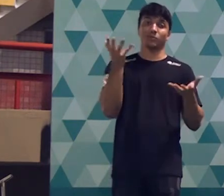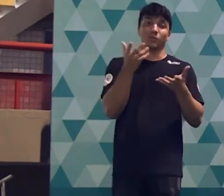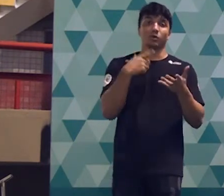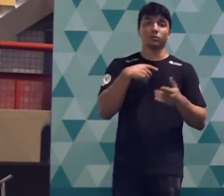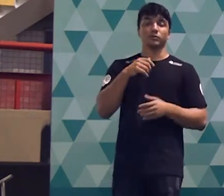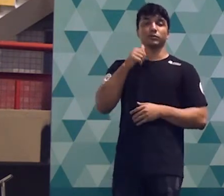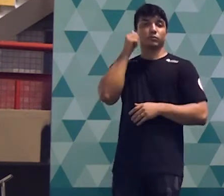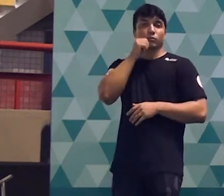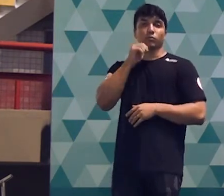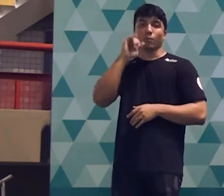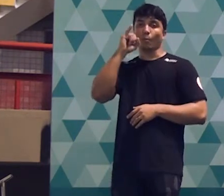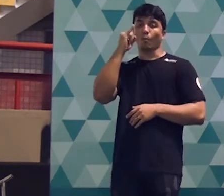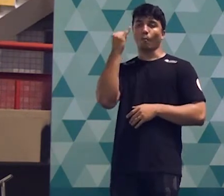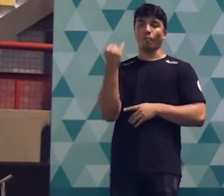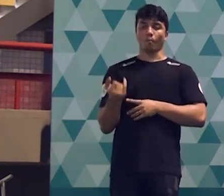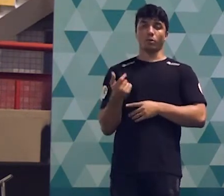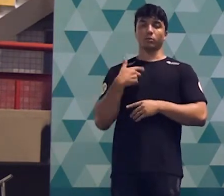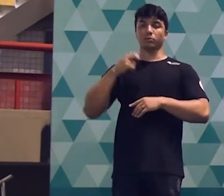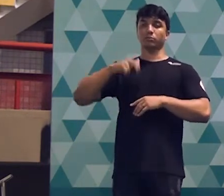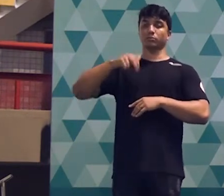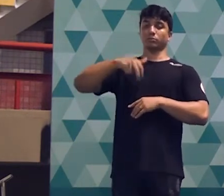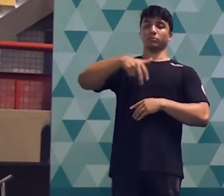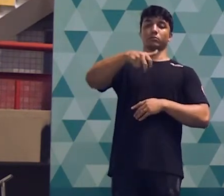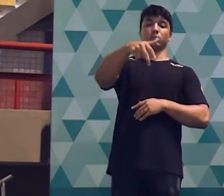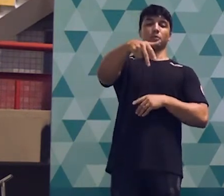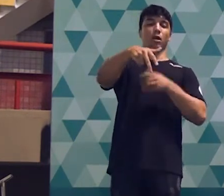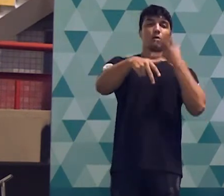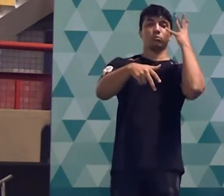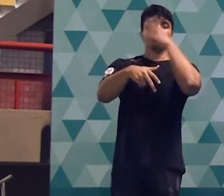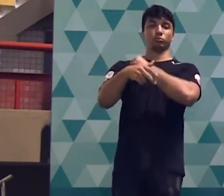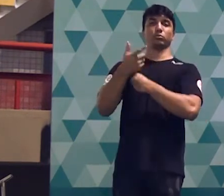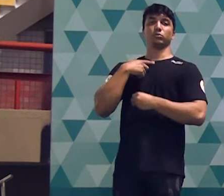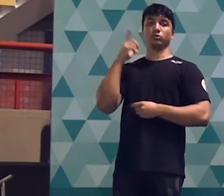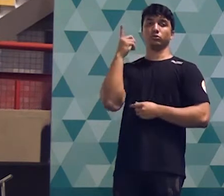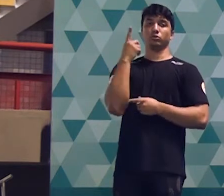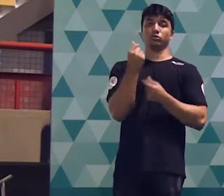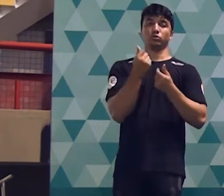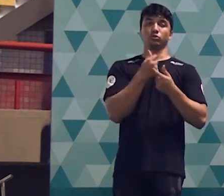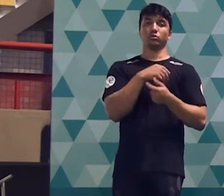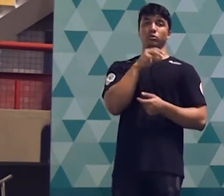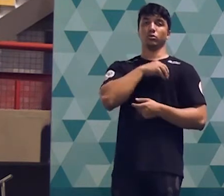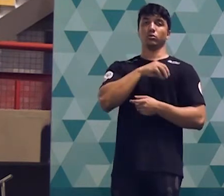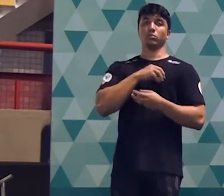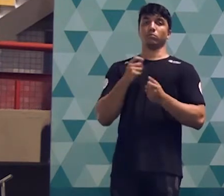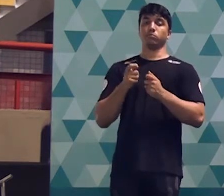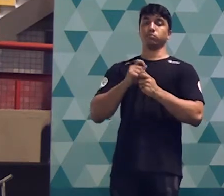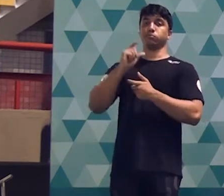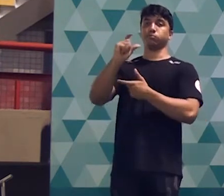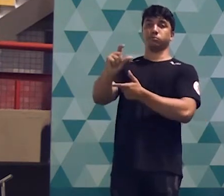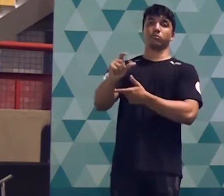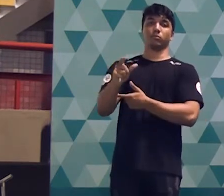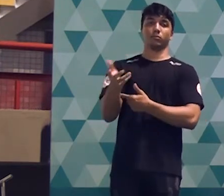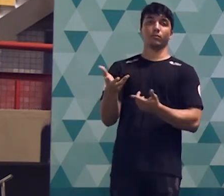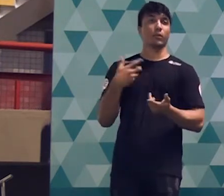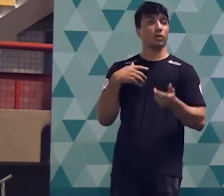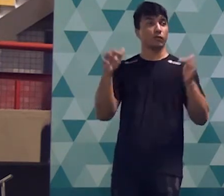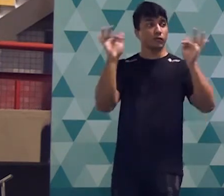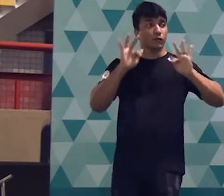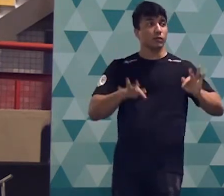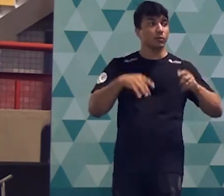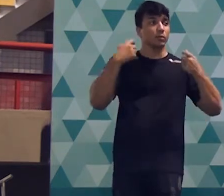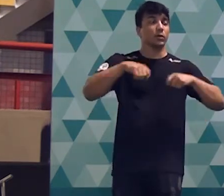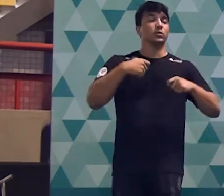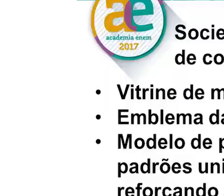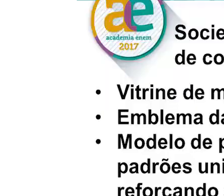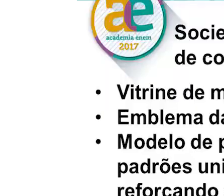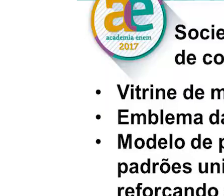Gisele Bündchen, né? Só os ossos passeando e o povo achando bonito e ganhando um absurdo e sofrendo, passando fome. Vamos ser felizes, né? Vamos ser